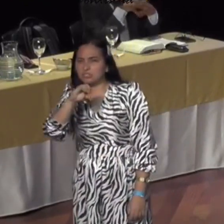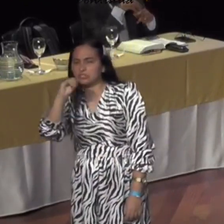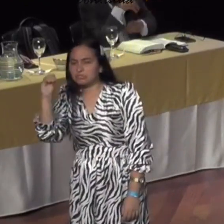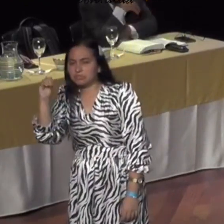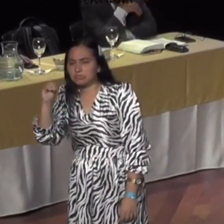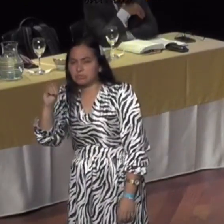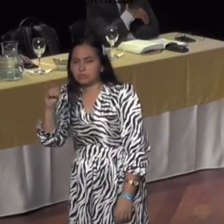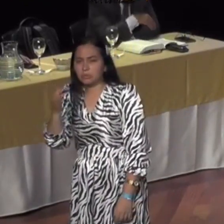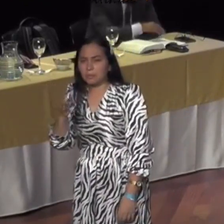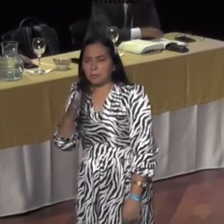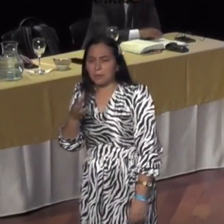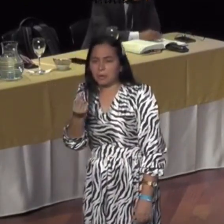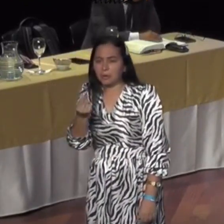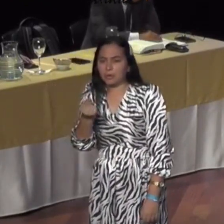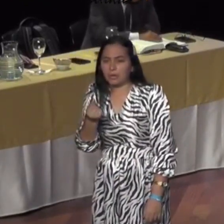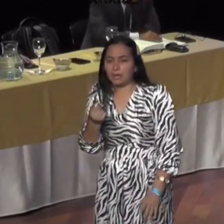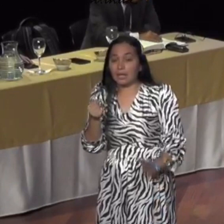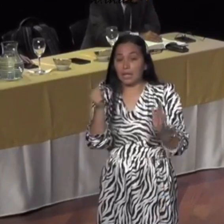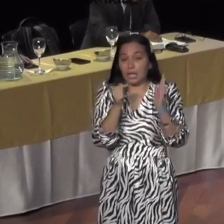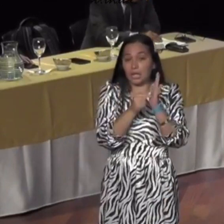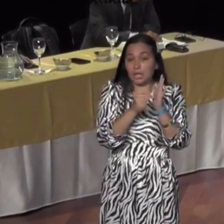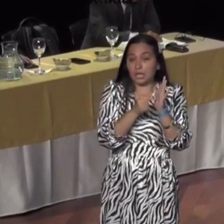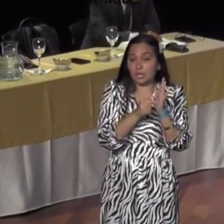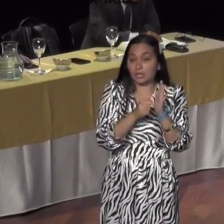cuatro deditos a 50.